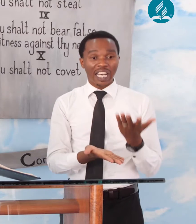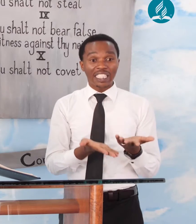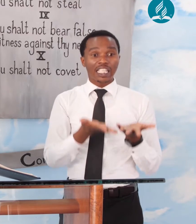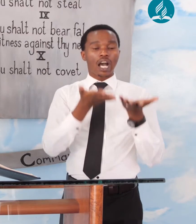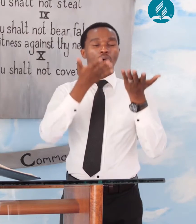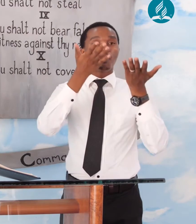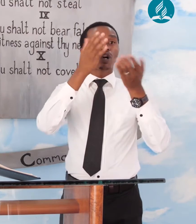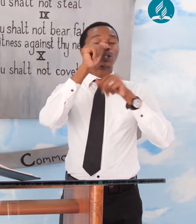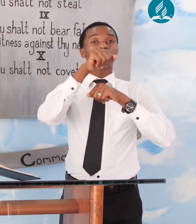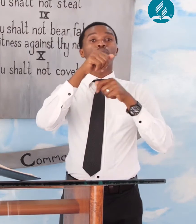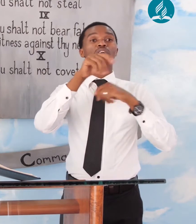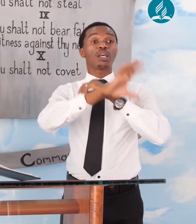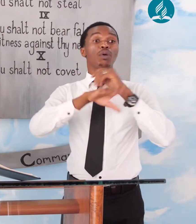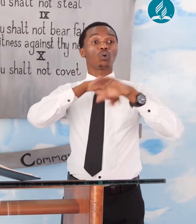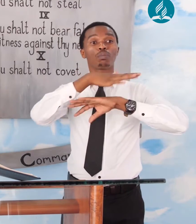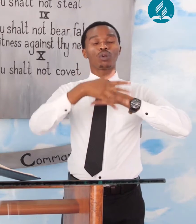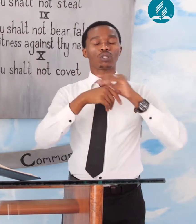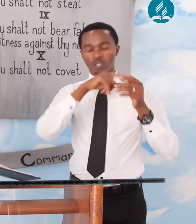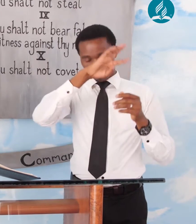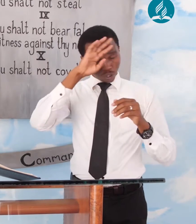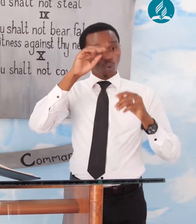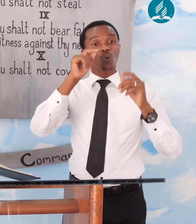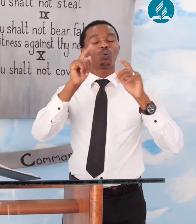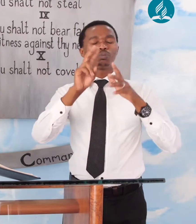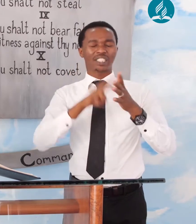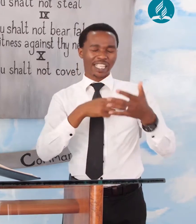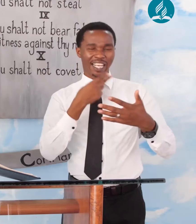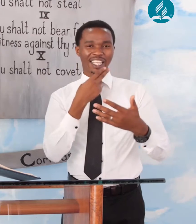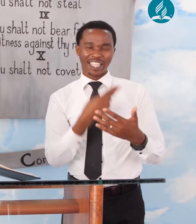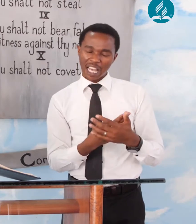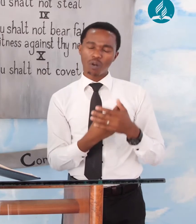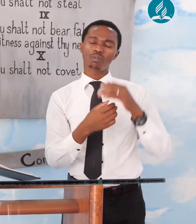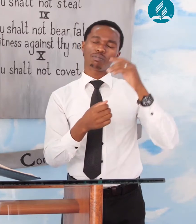by'abami kurandura no gusenya kurimbura